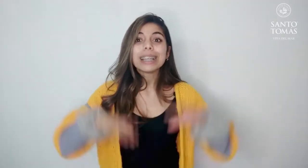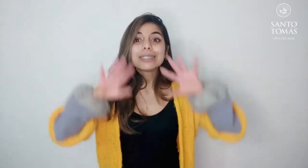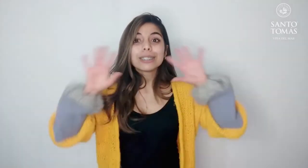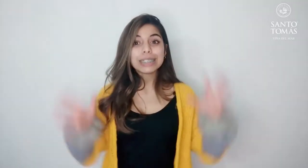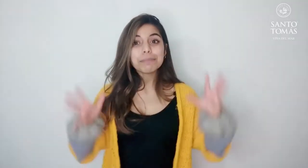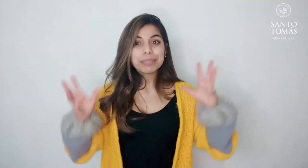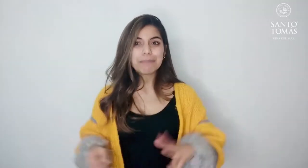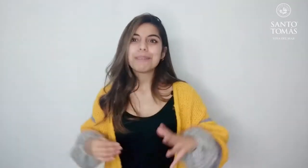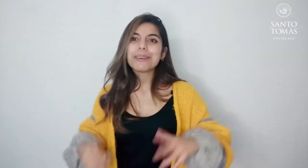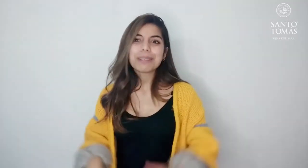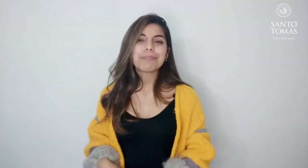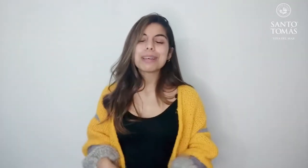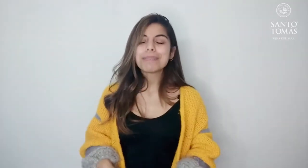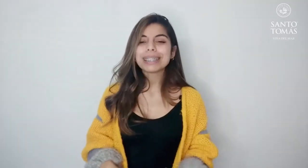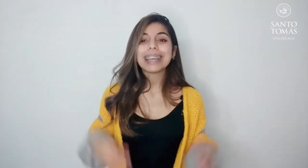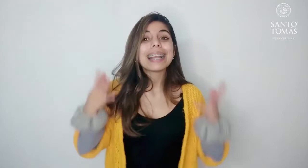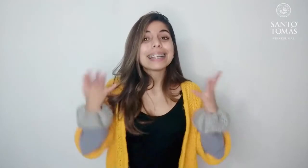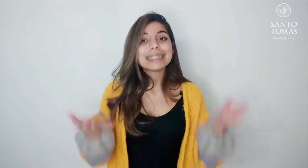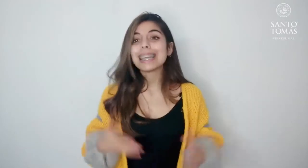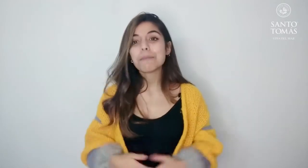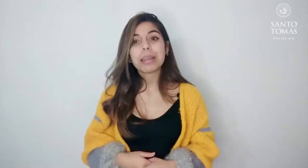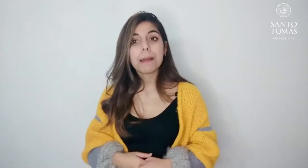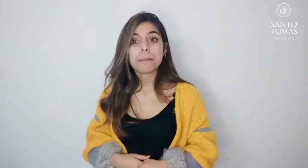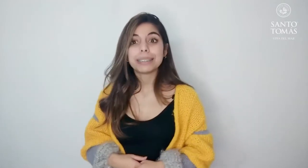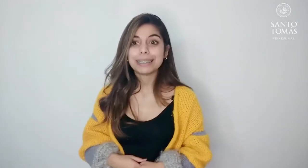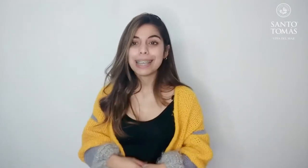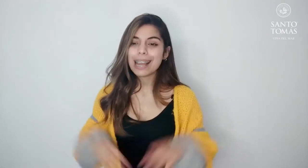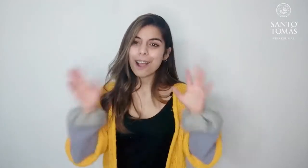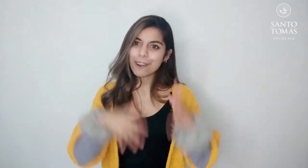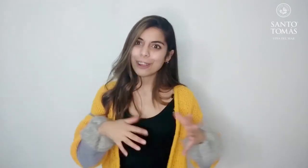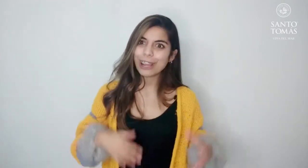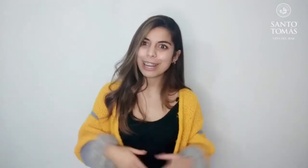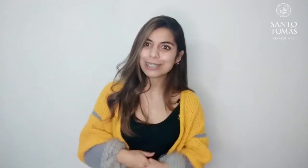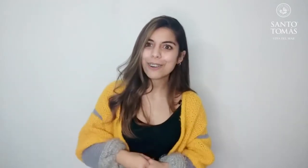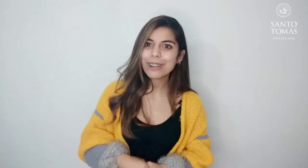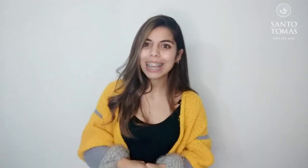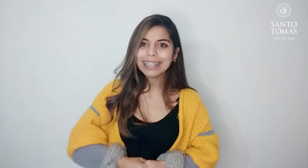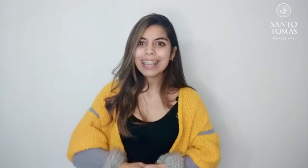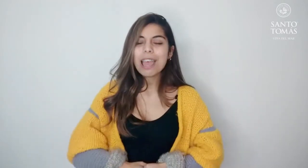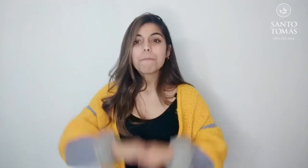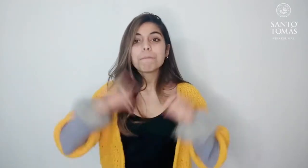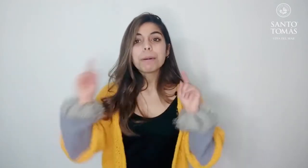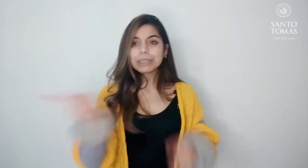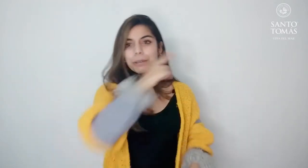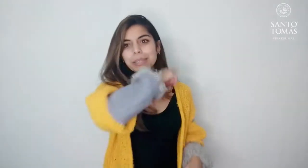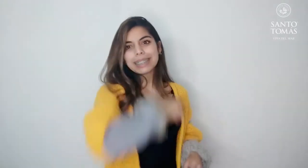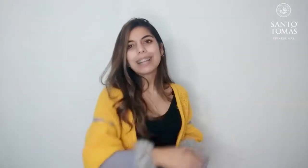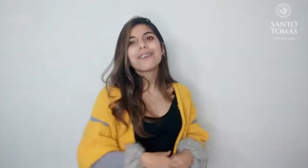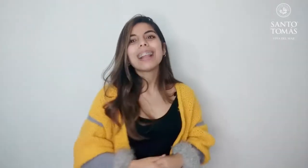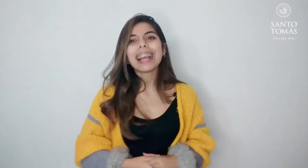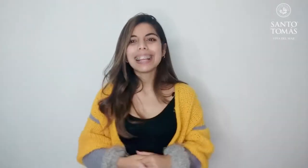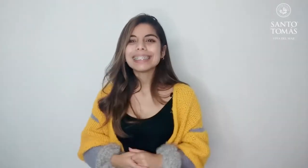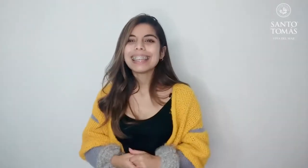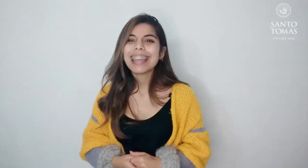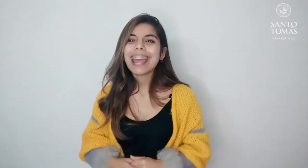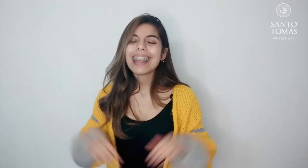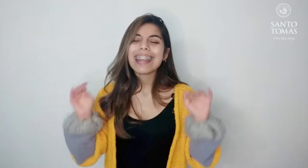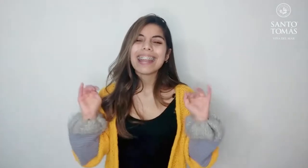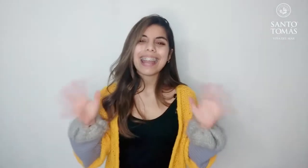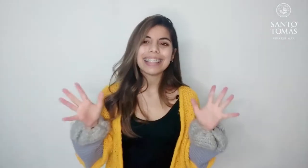estos tips que espero que puedan practicar, ya sea de manera presencial ahora con las clases online, vamos a comenzar con la clase de Natalie.